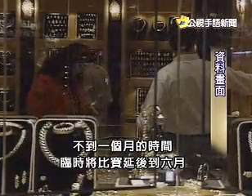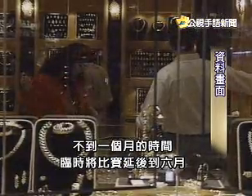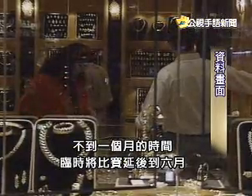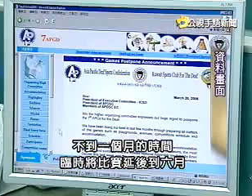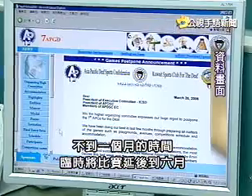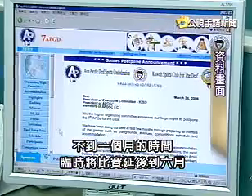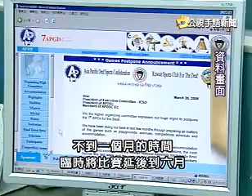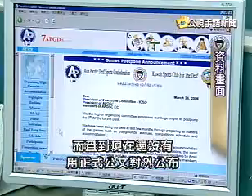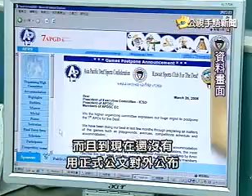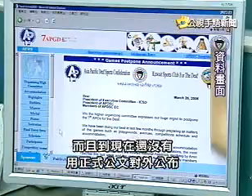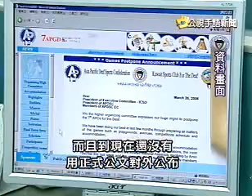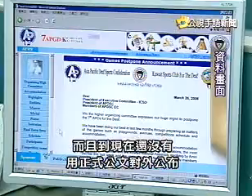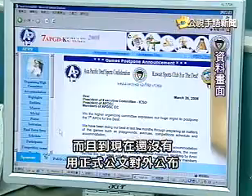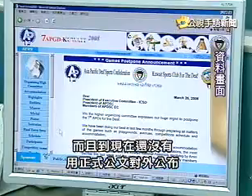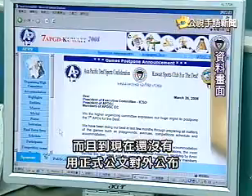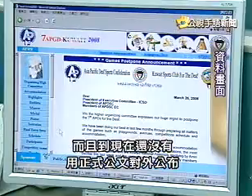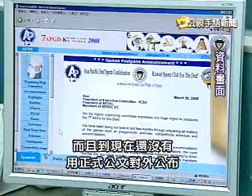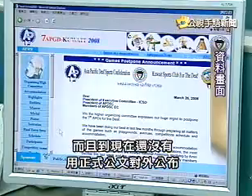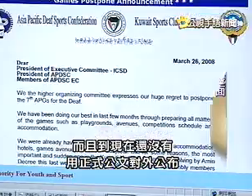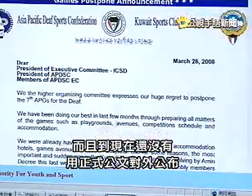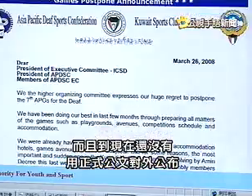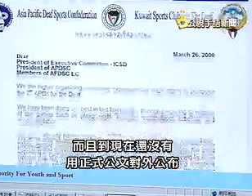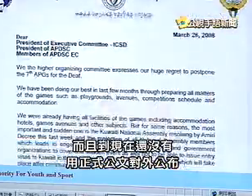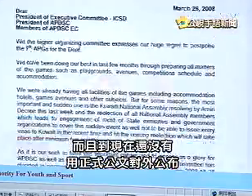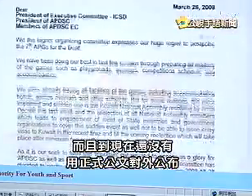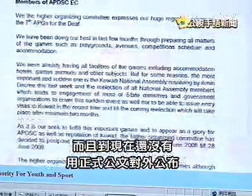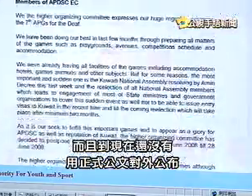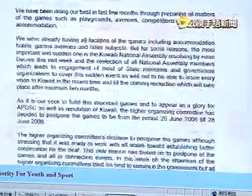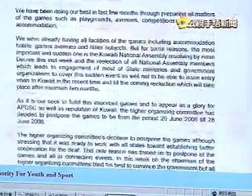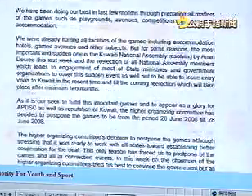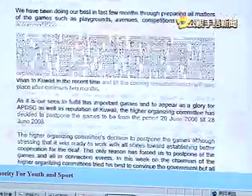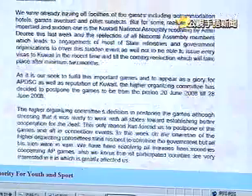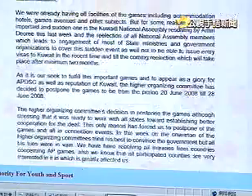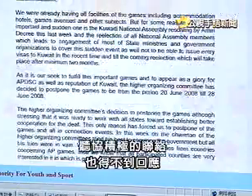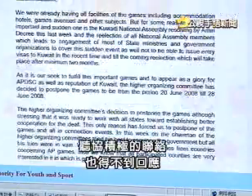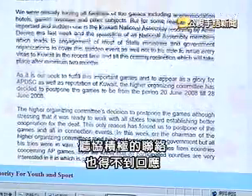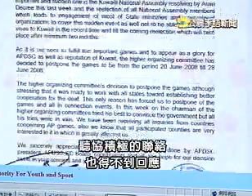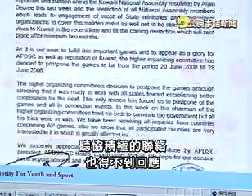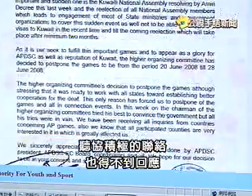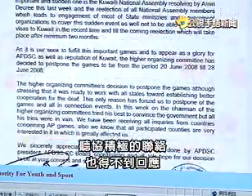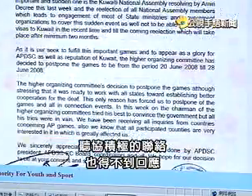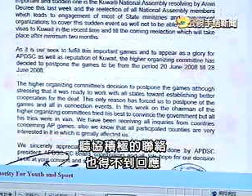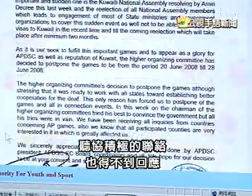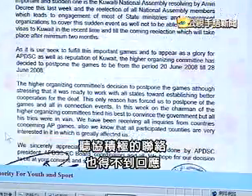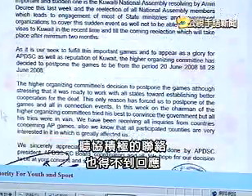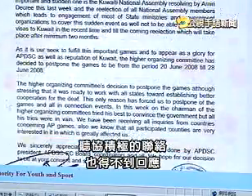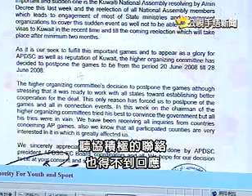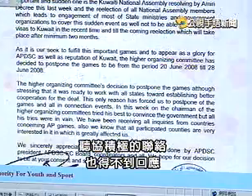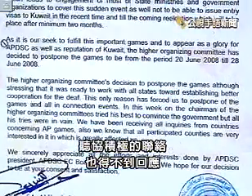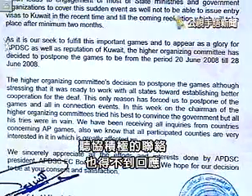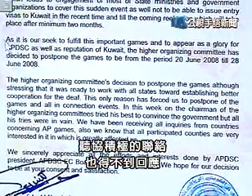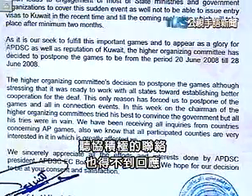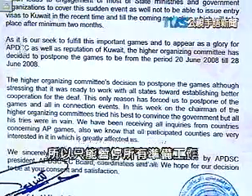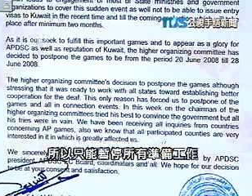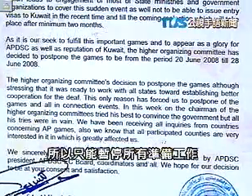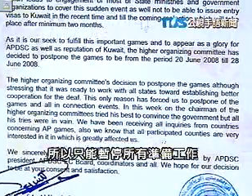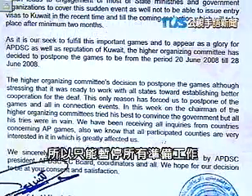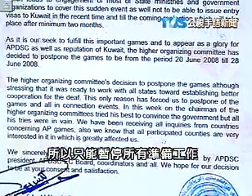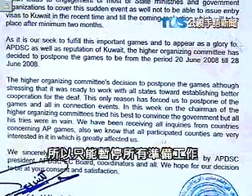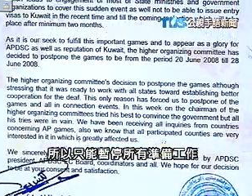六月，而且到现在还没有用正式公文对外公布，听协积极的联络也得不到回应，所以只能暂停所有